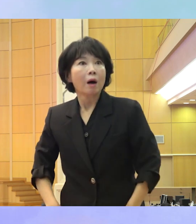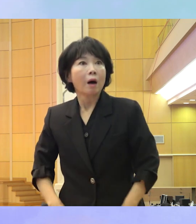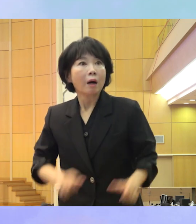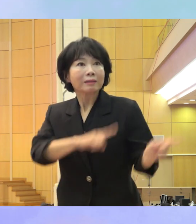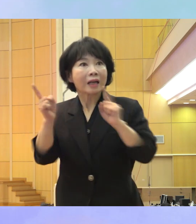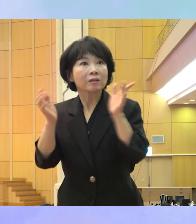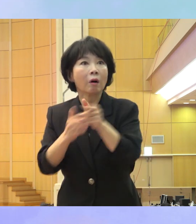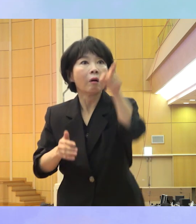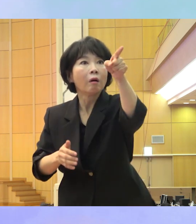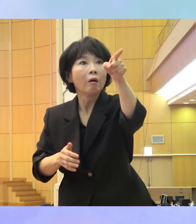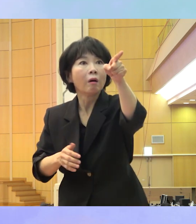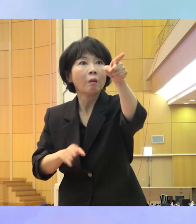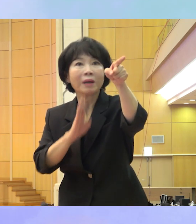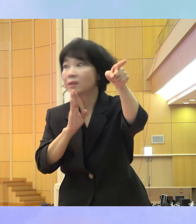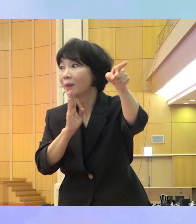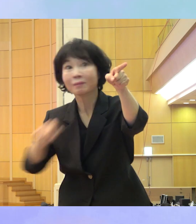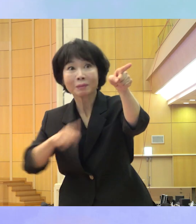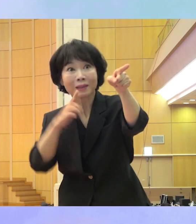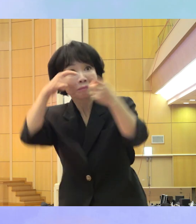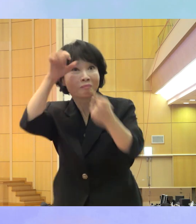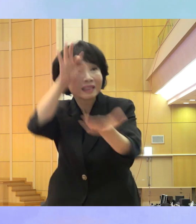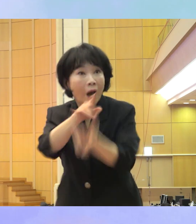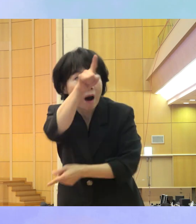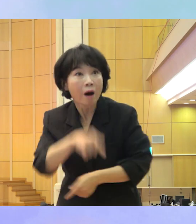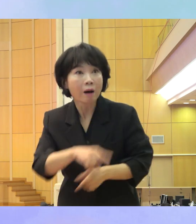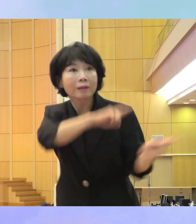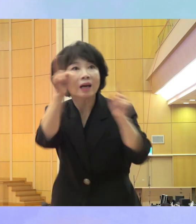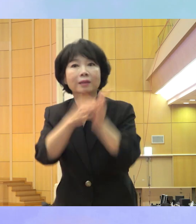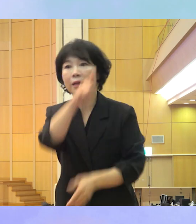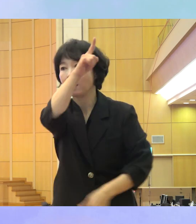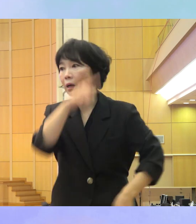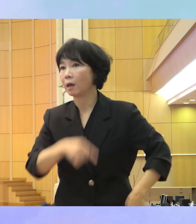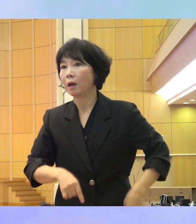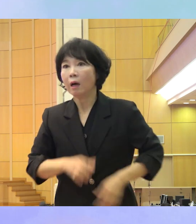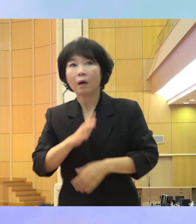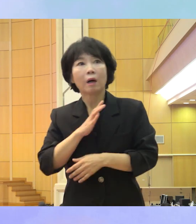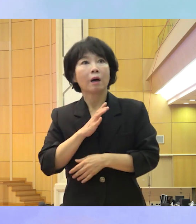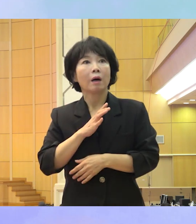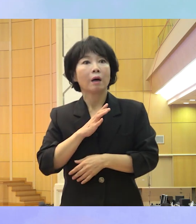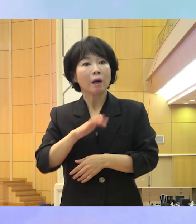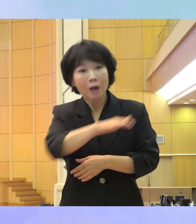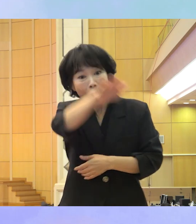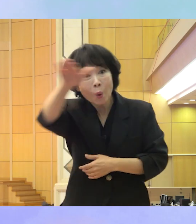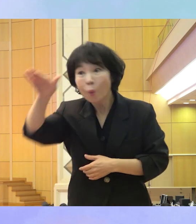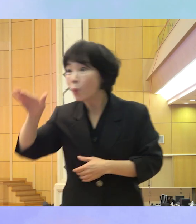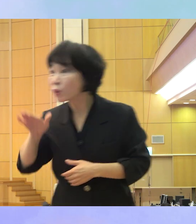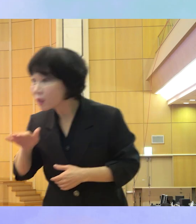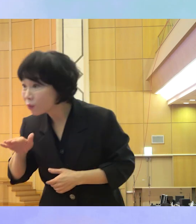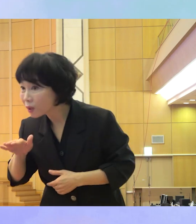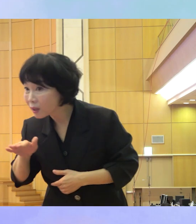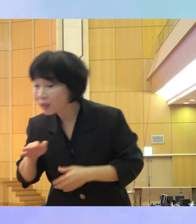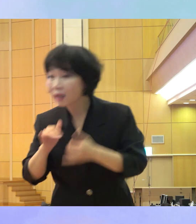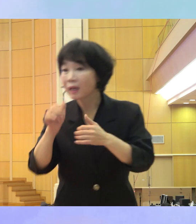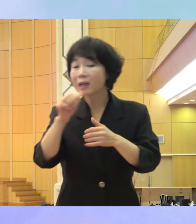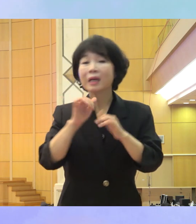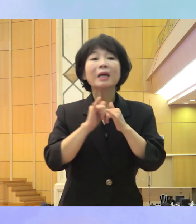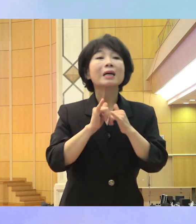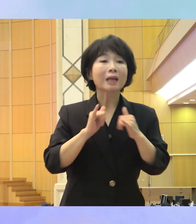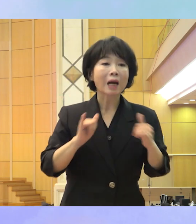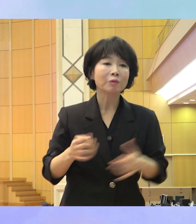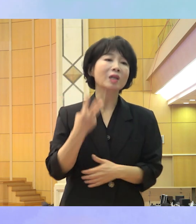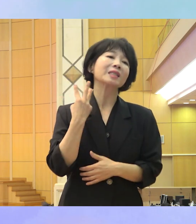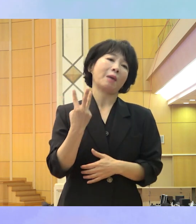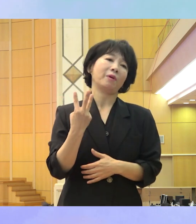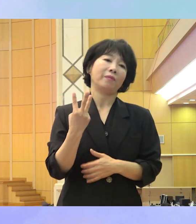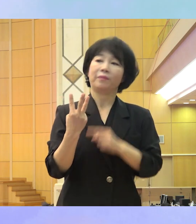끝난 게 아니라 살아있네? 그래서 제가 여러분에게 그런 말 했잖아요. 우리 사람은 삼생이라고, 삼생. 또 삼자가